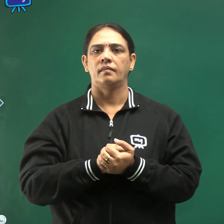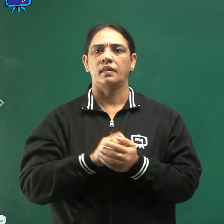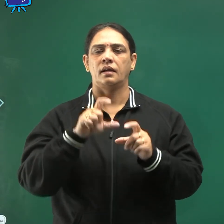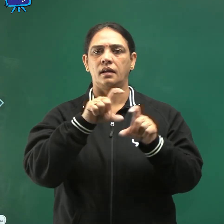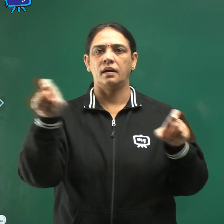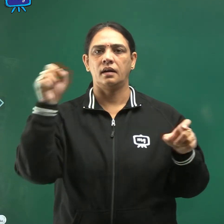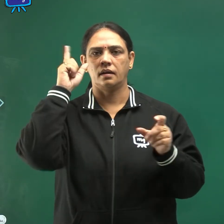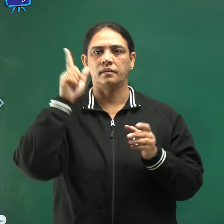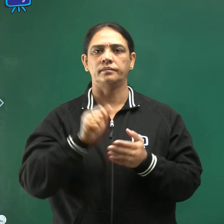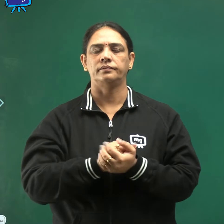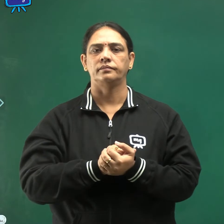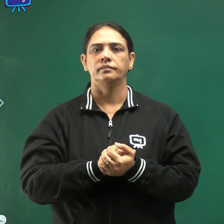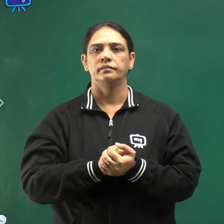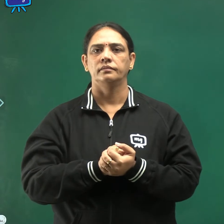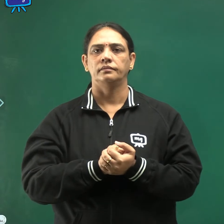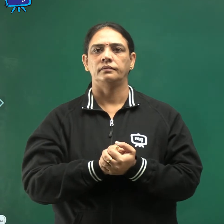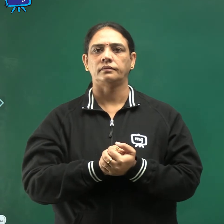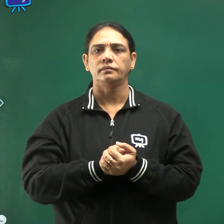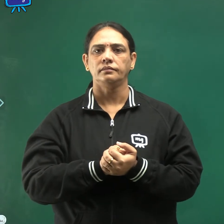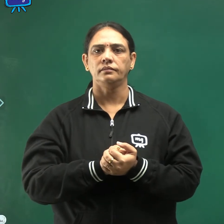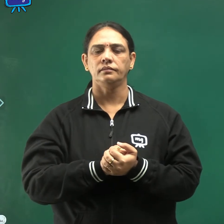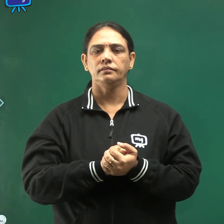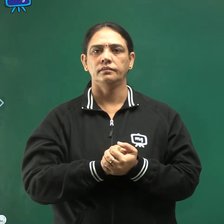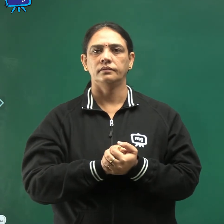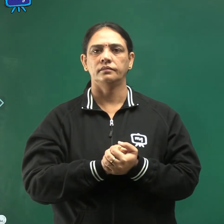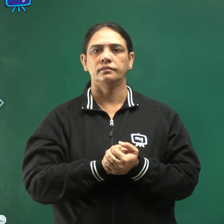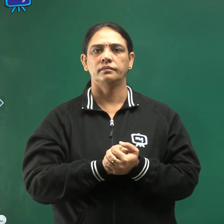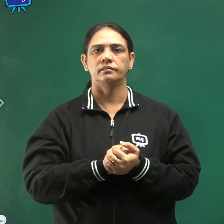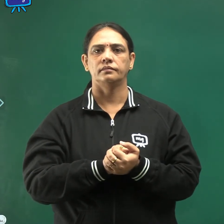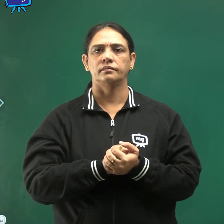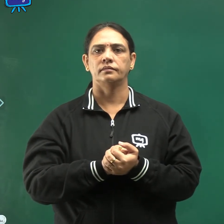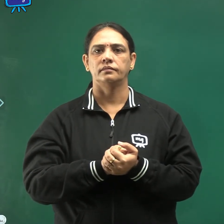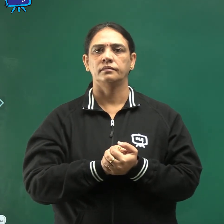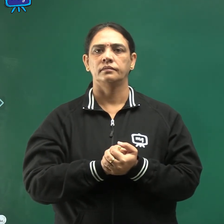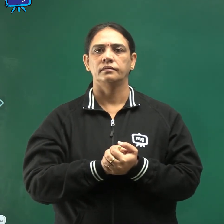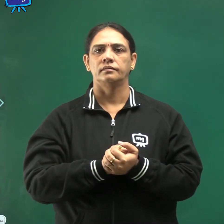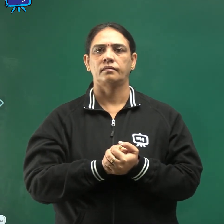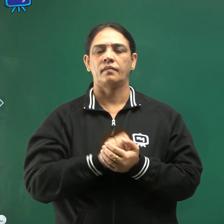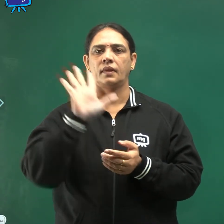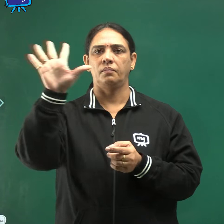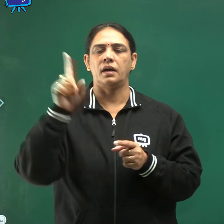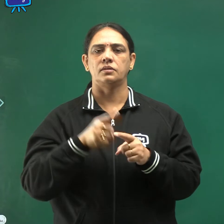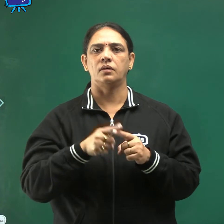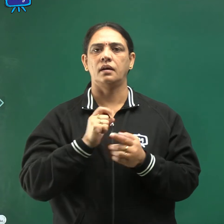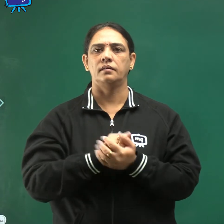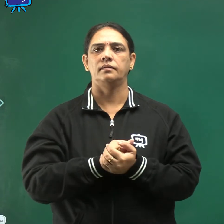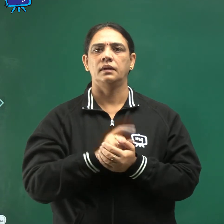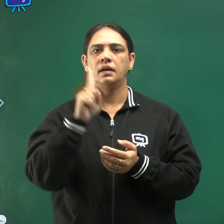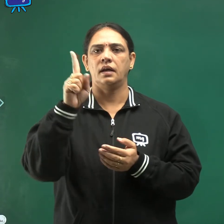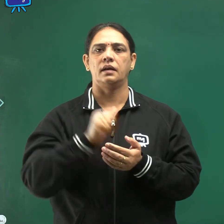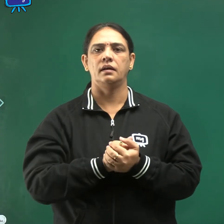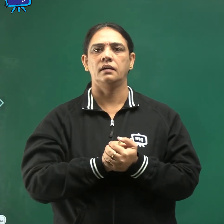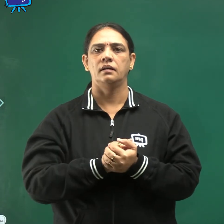समझ आ गया। 5 गुणा